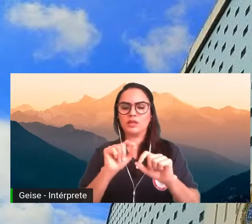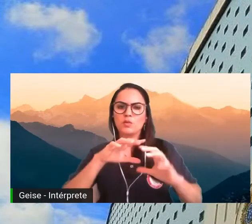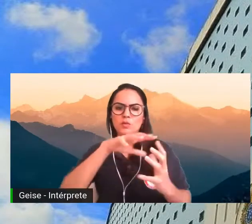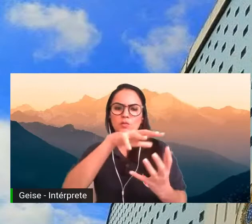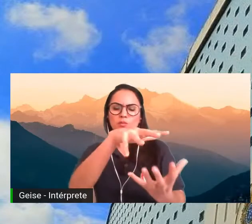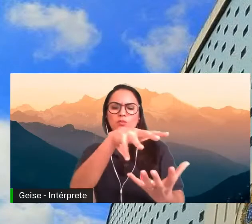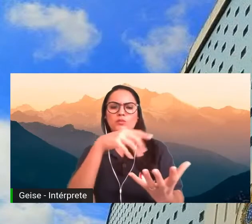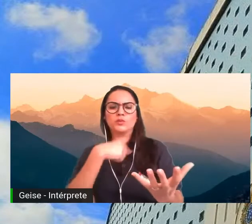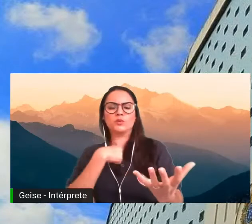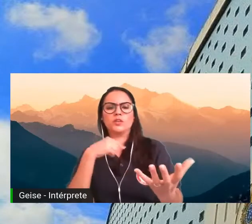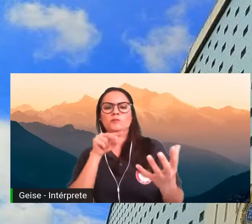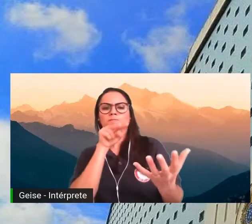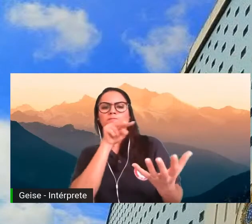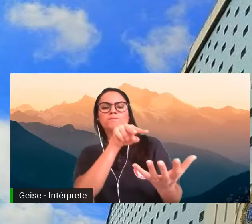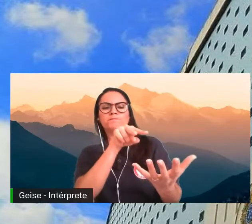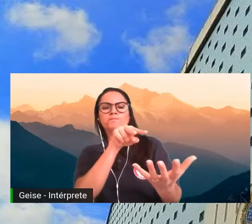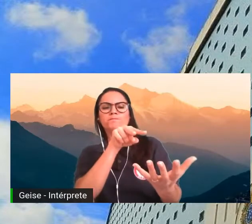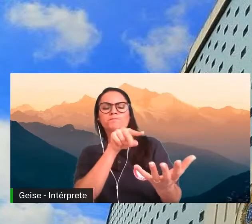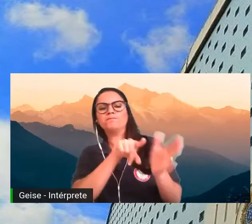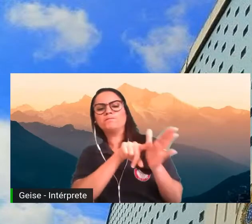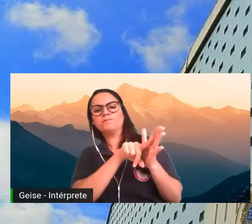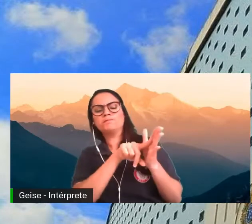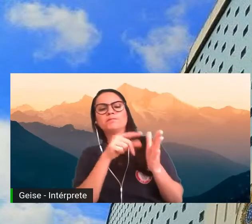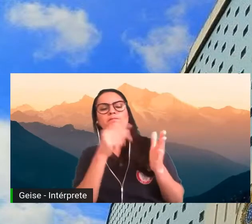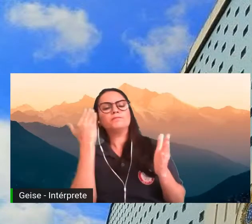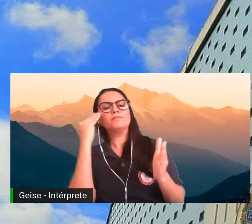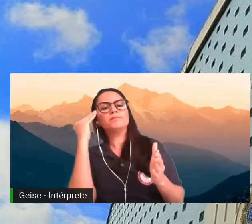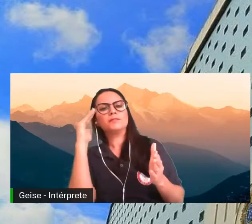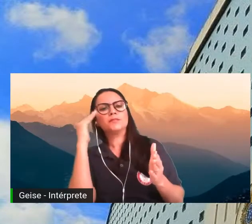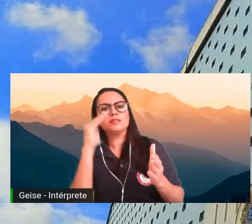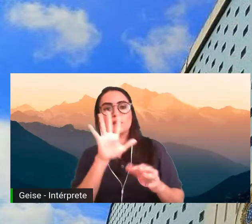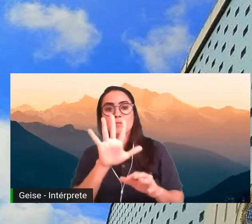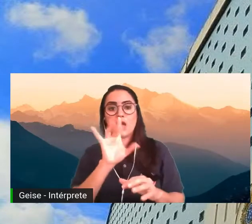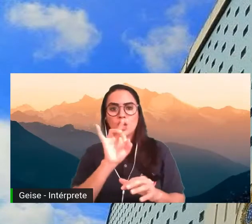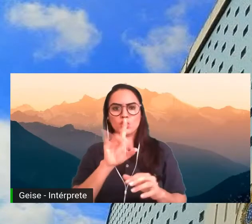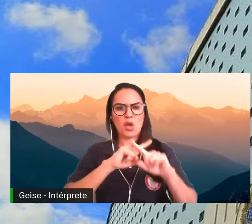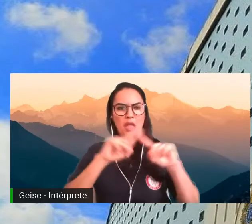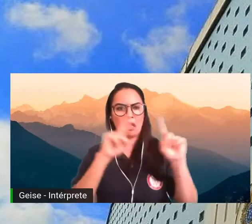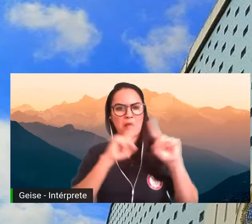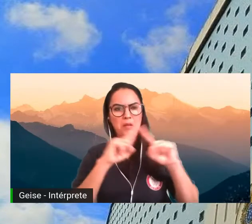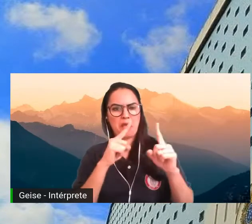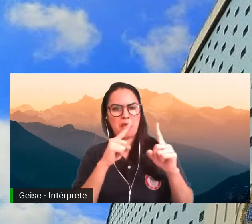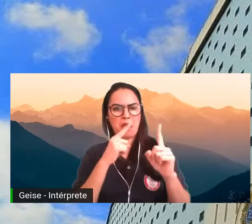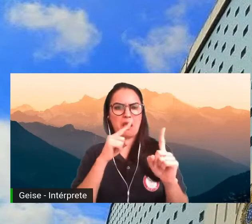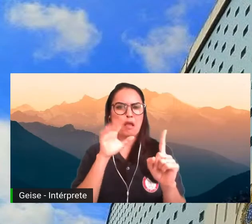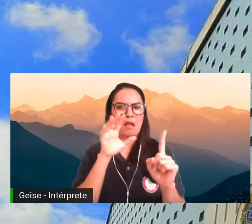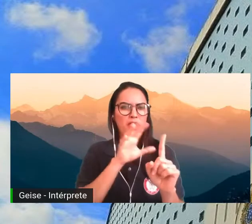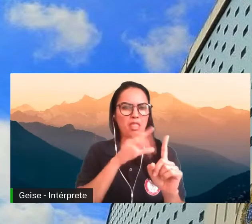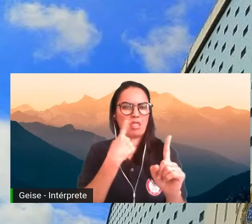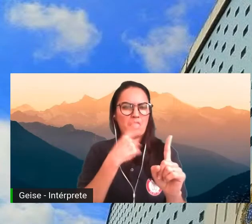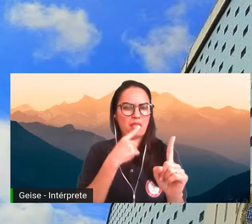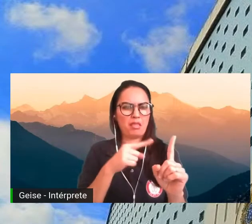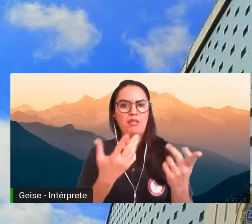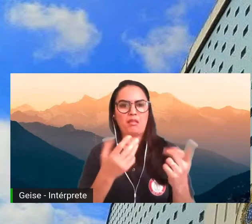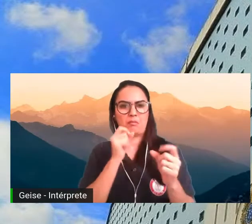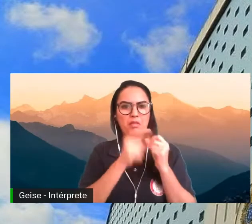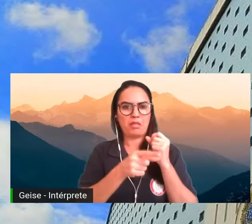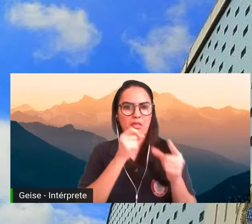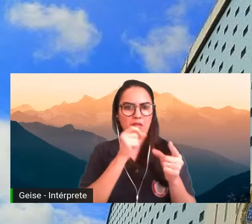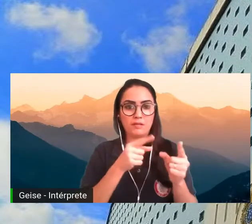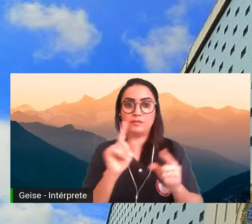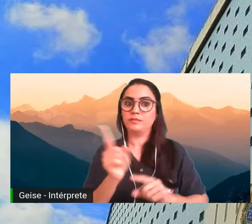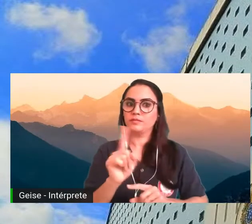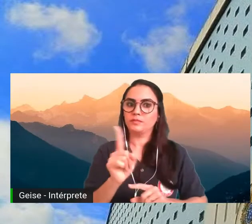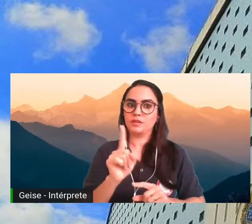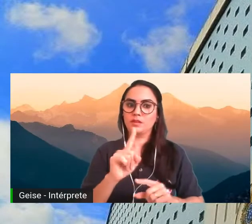crítica aqui não é só no sentido de apontar defeito. Crítico, no sentido que eu utilizo, é no